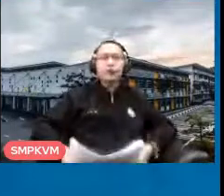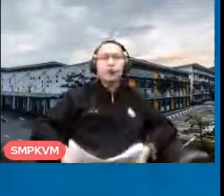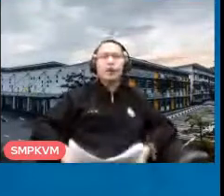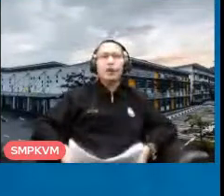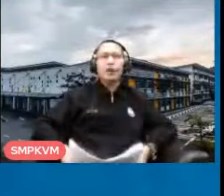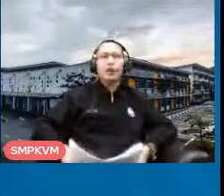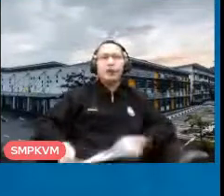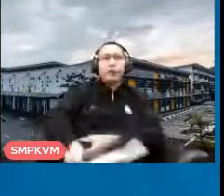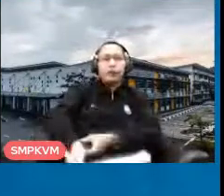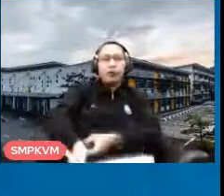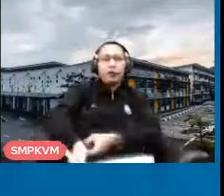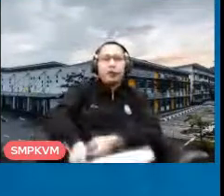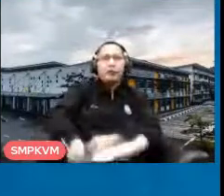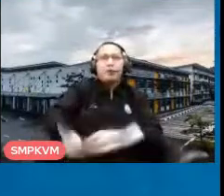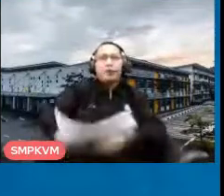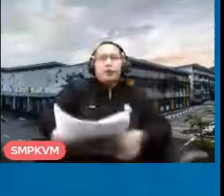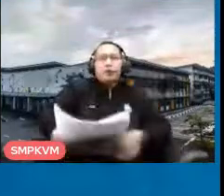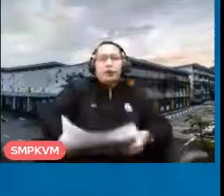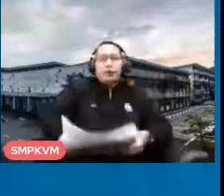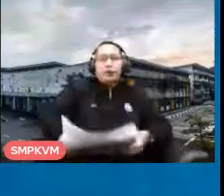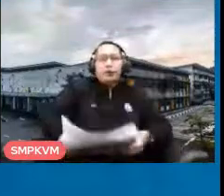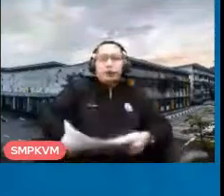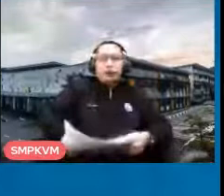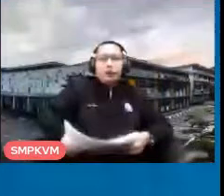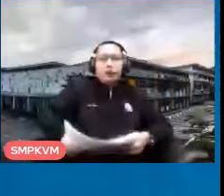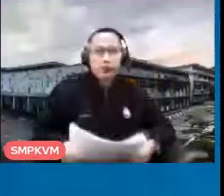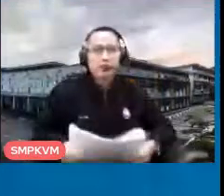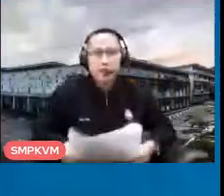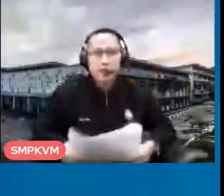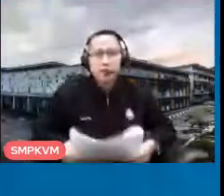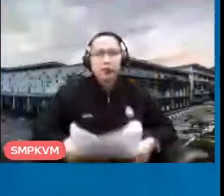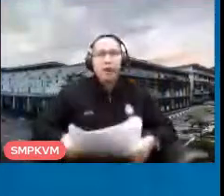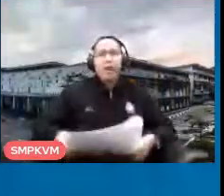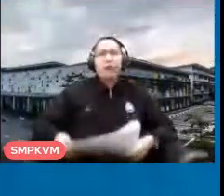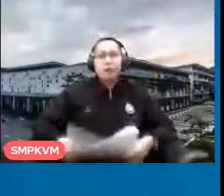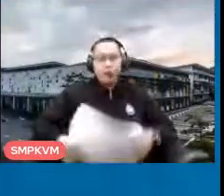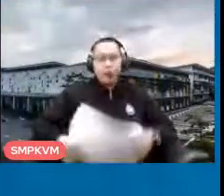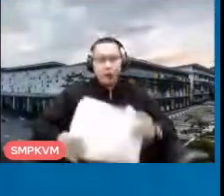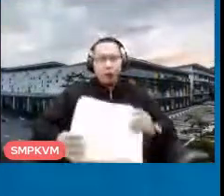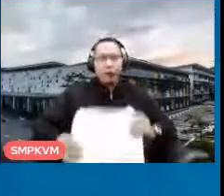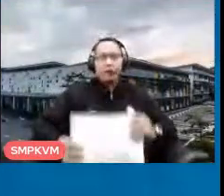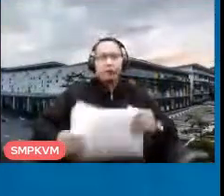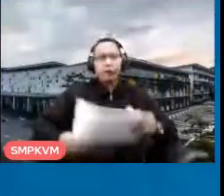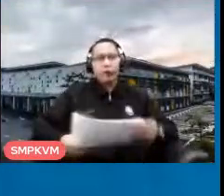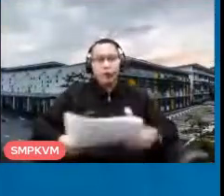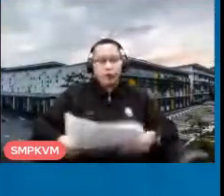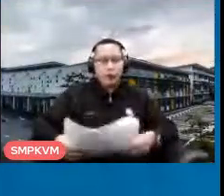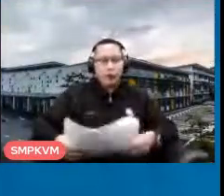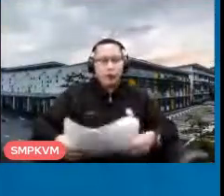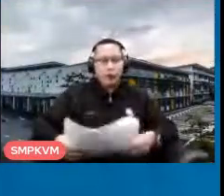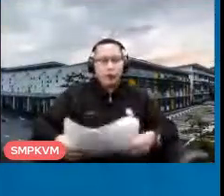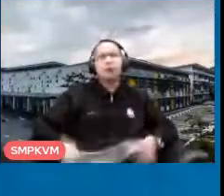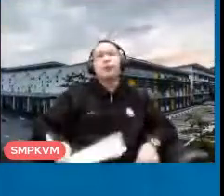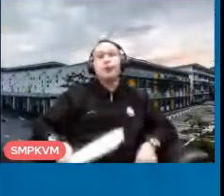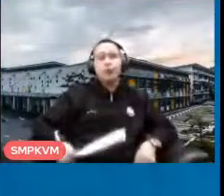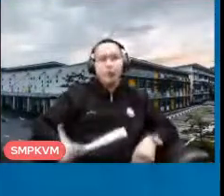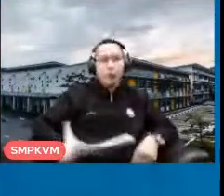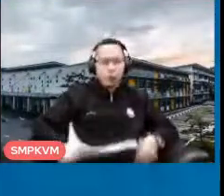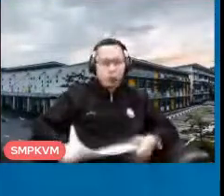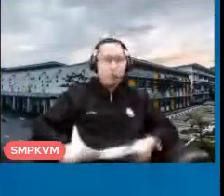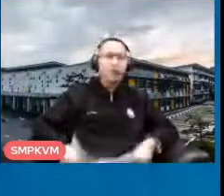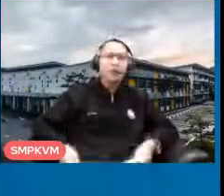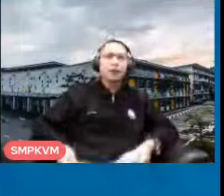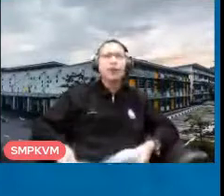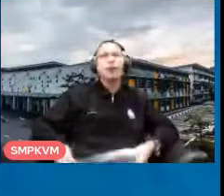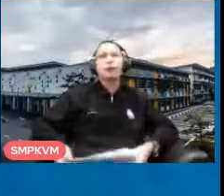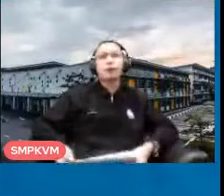Aning kek English walaupun ajang biaya di tangkap kesalehannya ada pelbagai golongan tuh golongan rakyat biasa